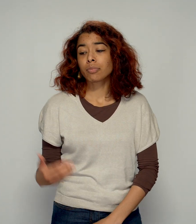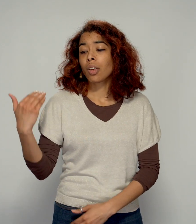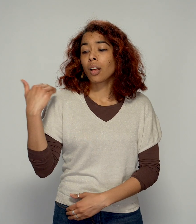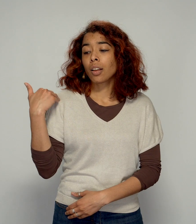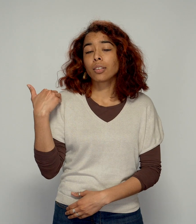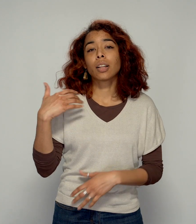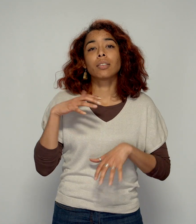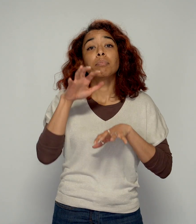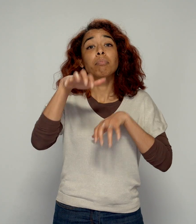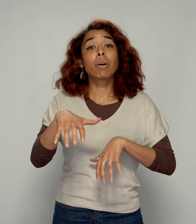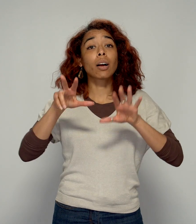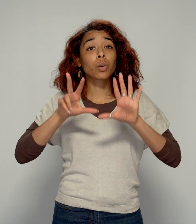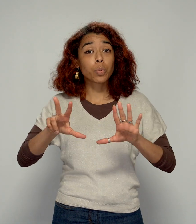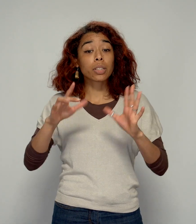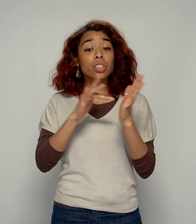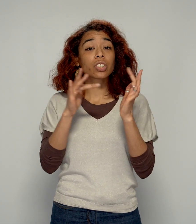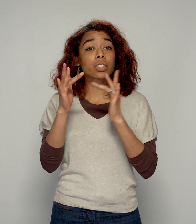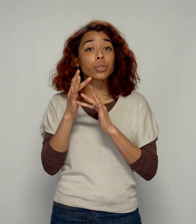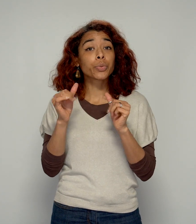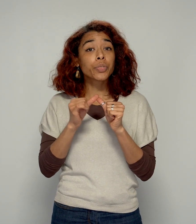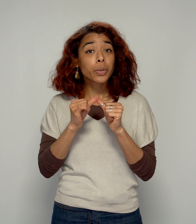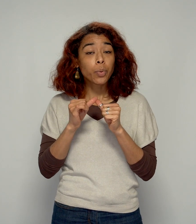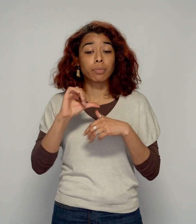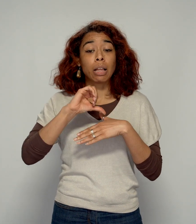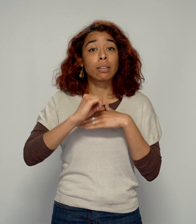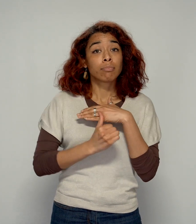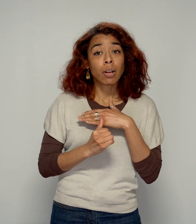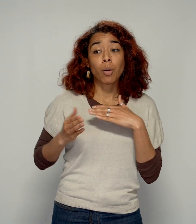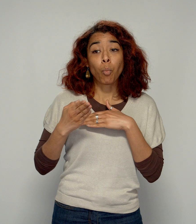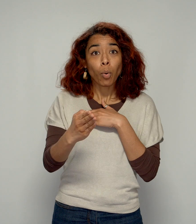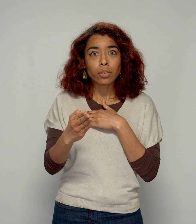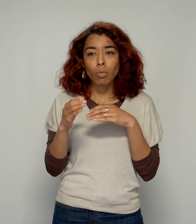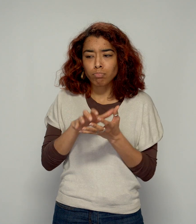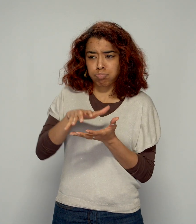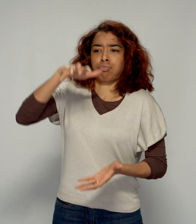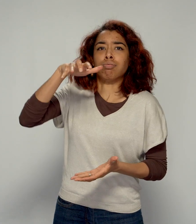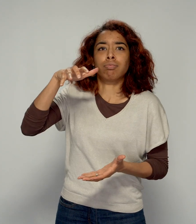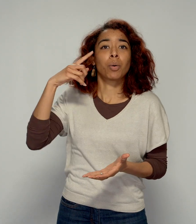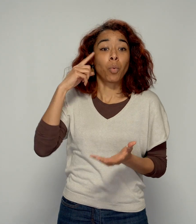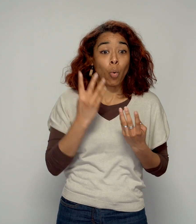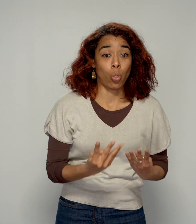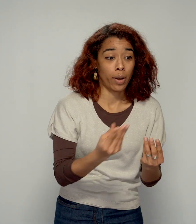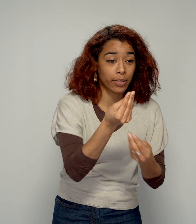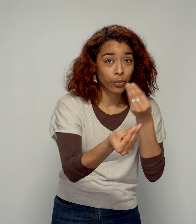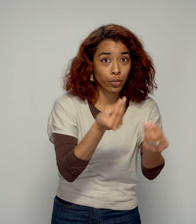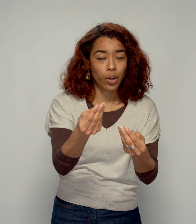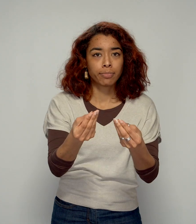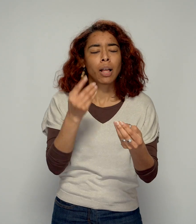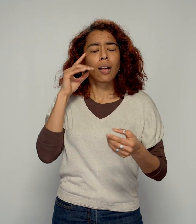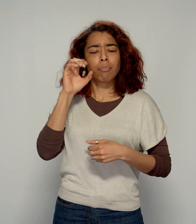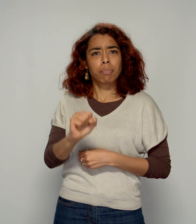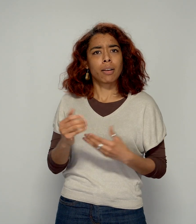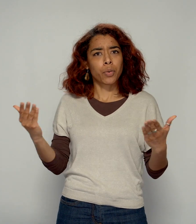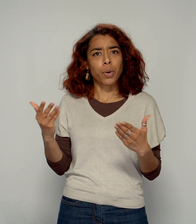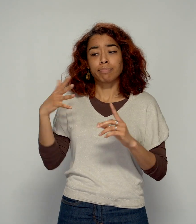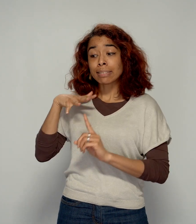Il y a quelque temps, je lisais le passage dans Marc 8 où Jésus multiplie les pains et les poissons pour nourrir la foule. Et un détail m'a interpellée. Après